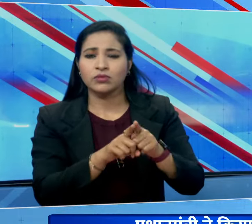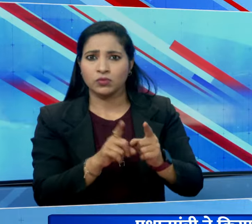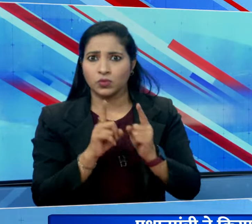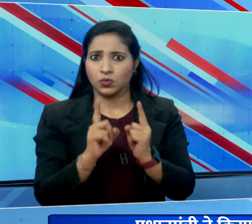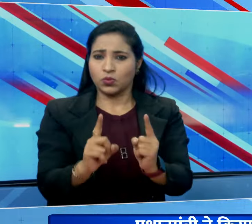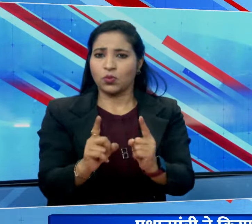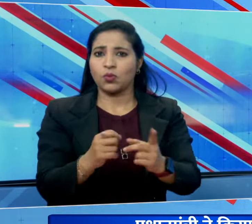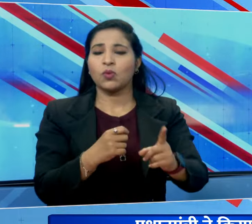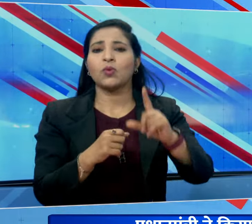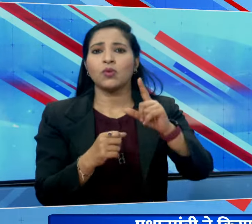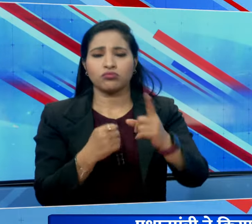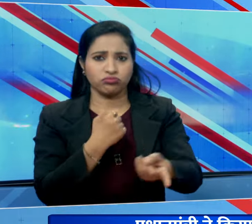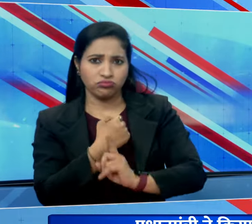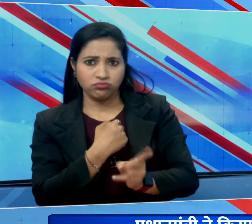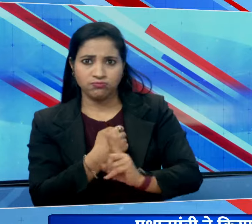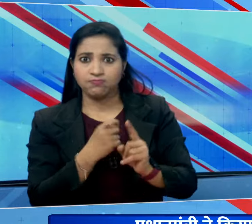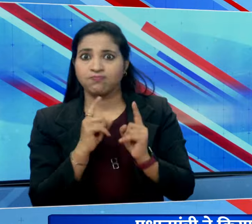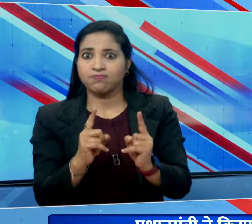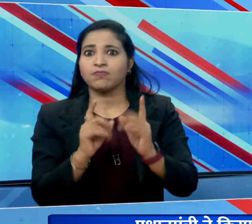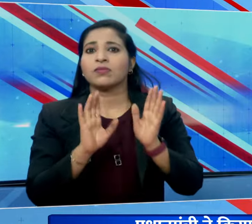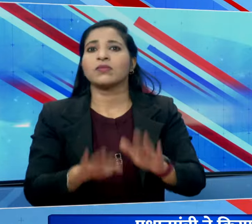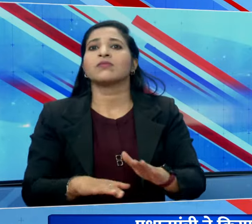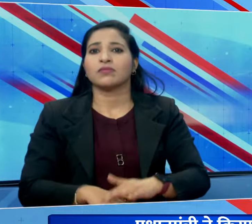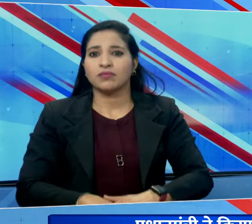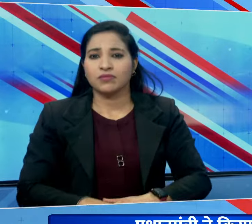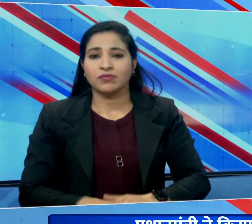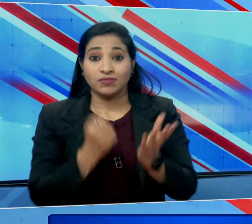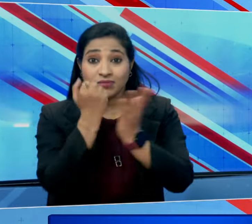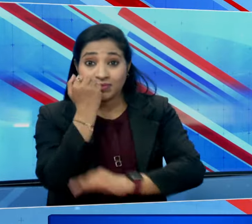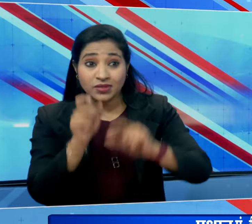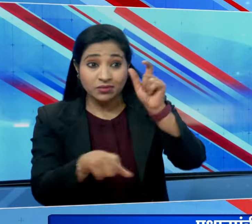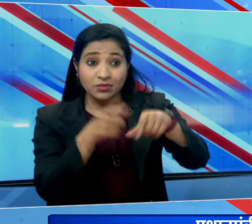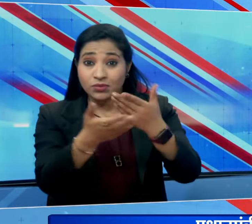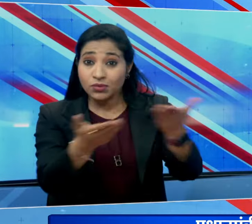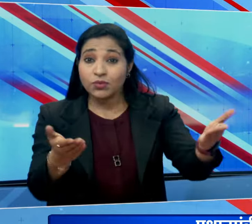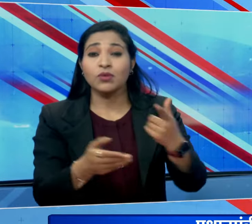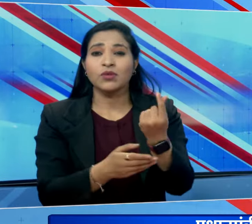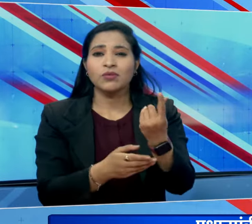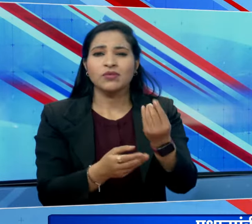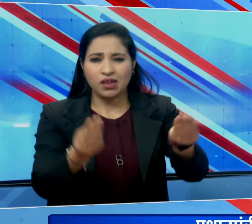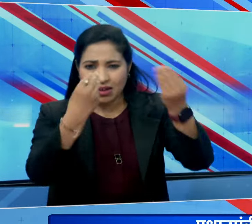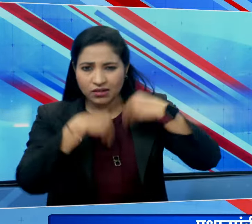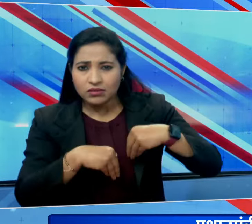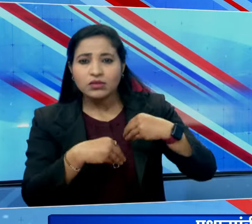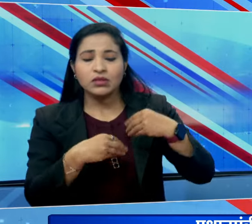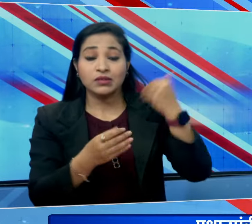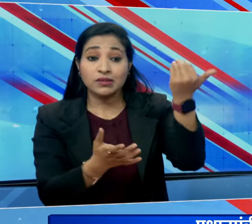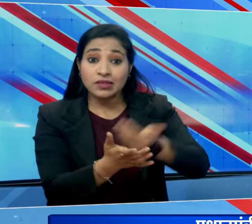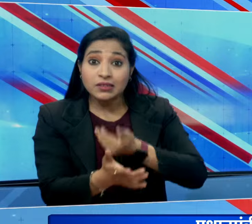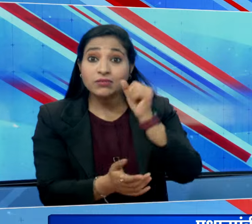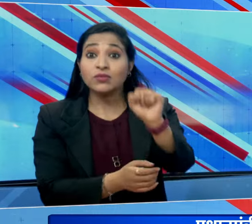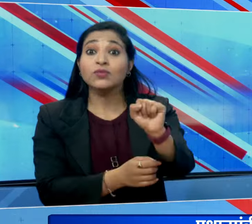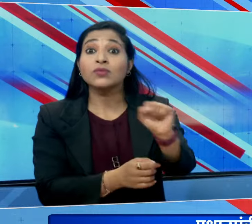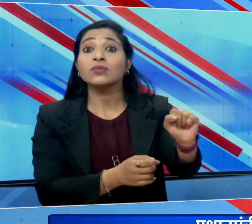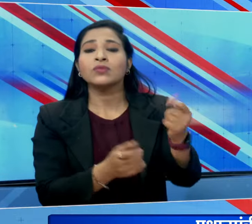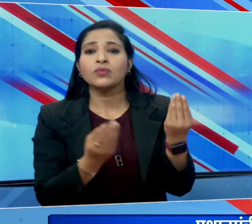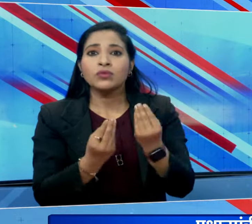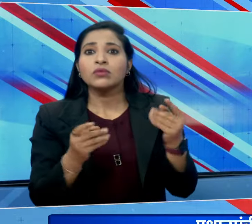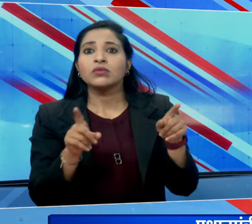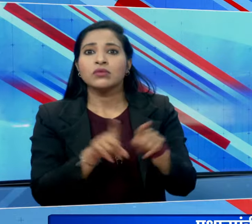कार्यवाई हो रही है गरीबों का जो पैसा लूटने से बचा है